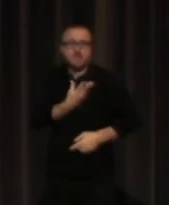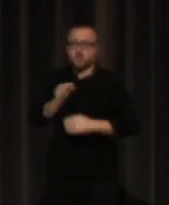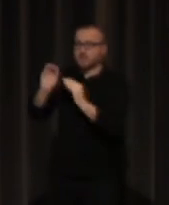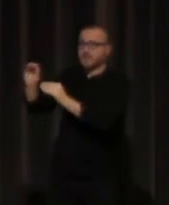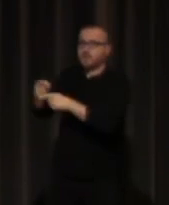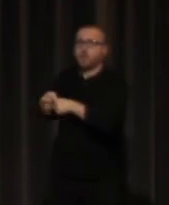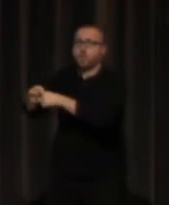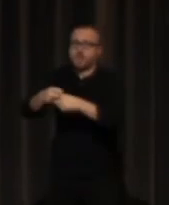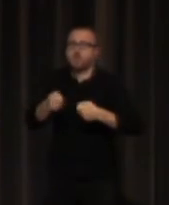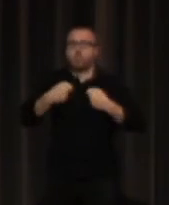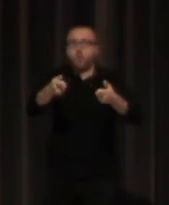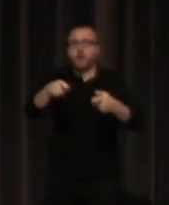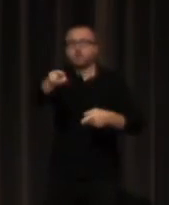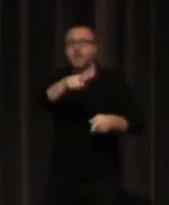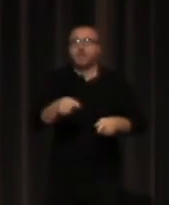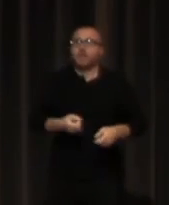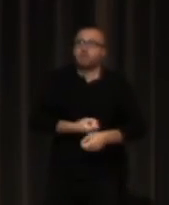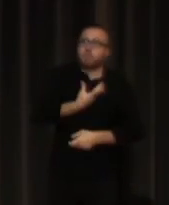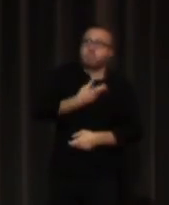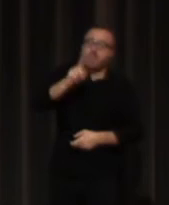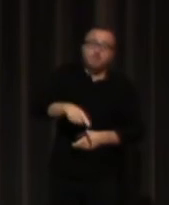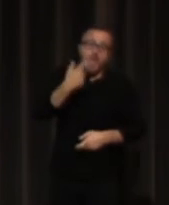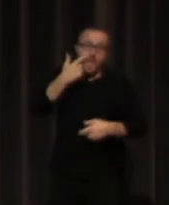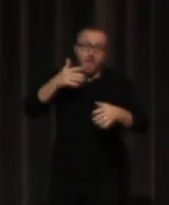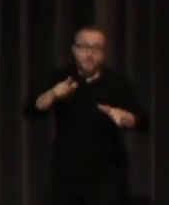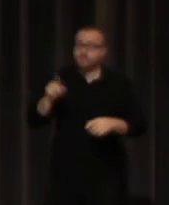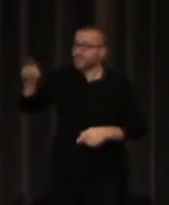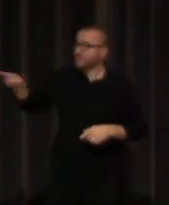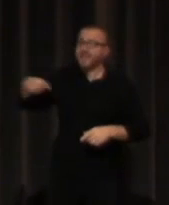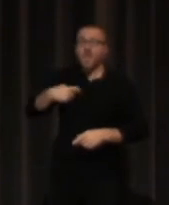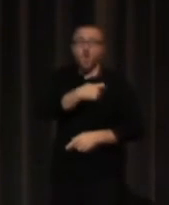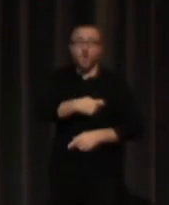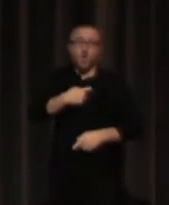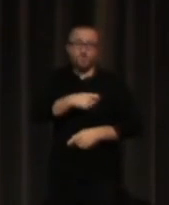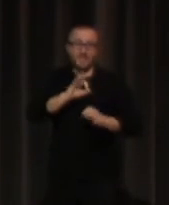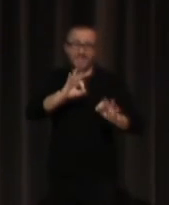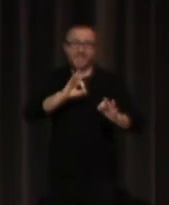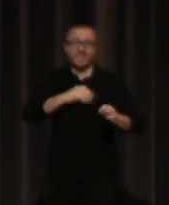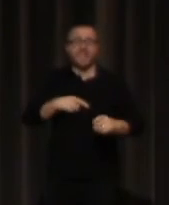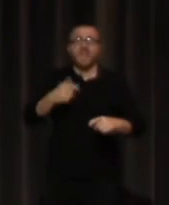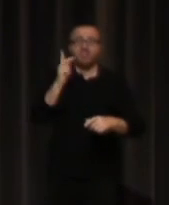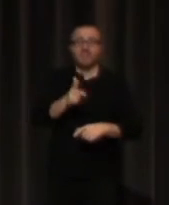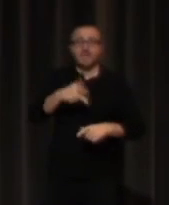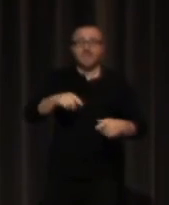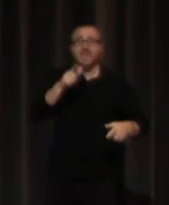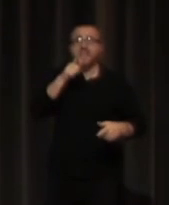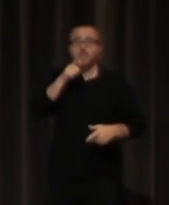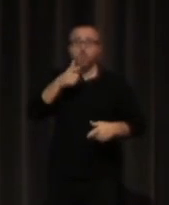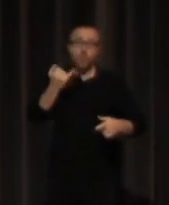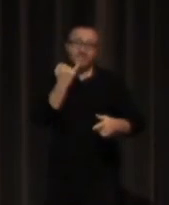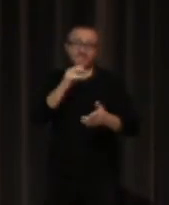Per acabar, dir que des del 2014 és presidenta del Comitè de Drets Lingüístics i Traducció del PEN